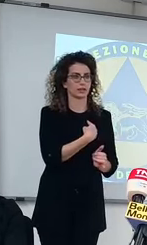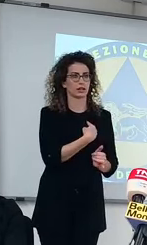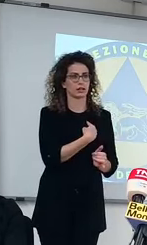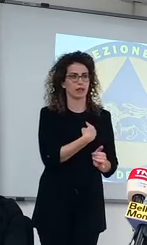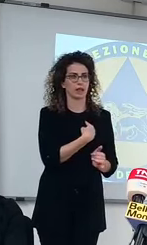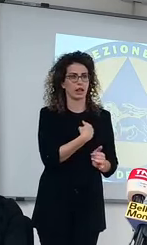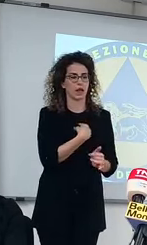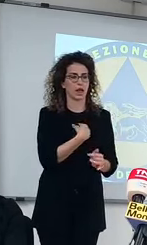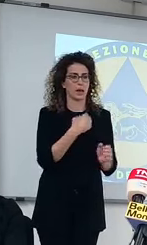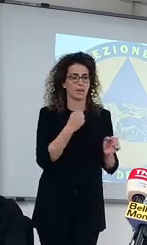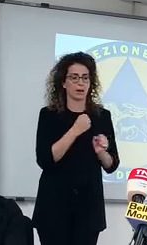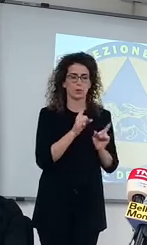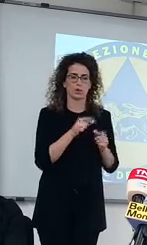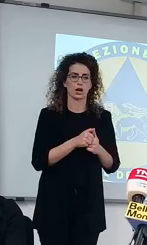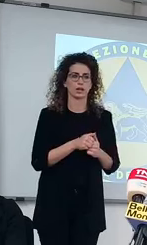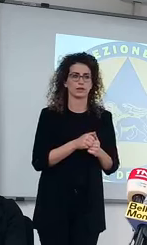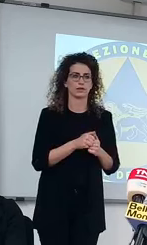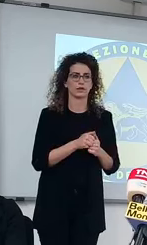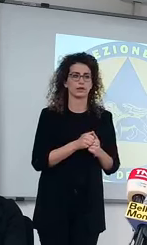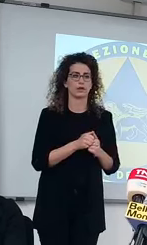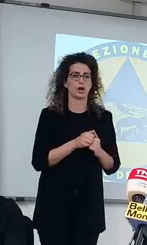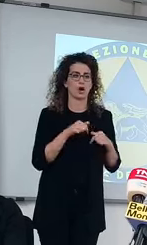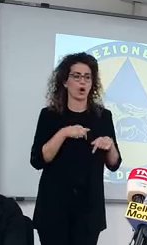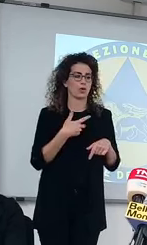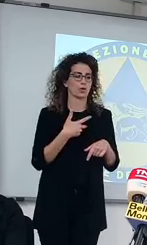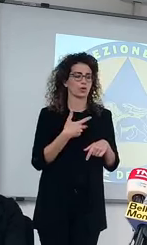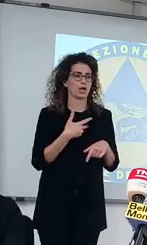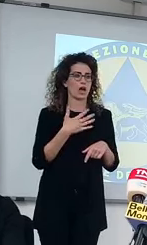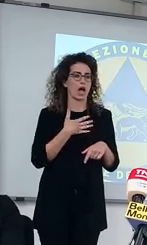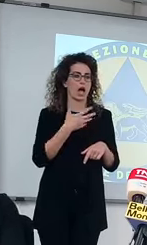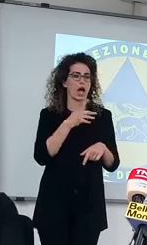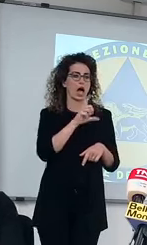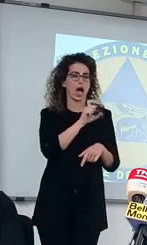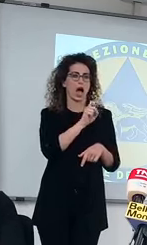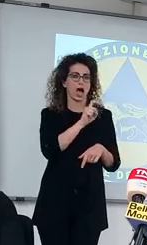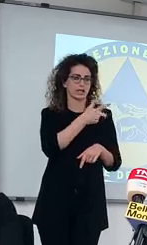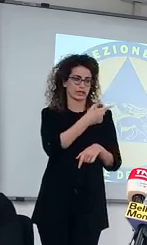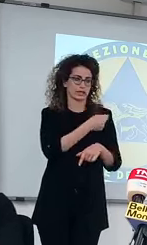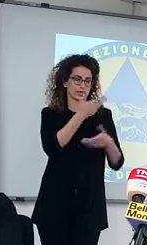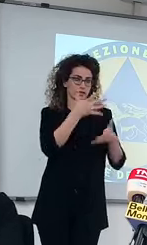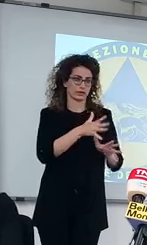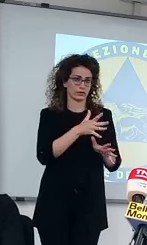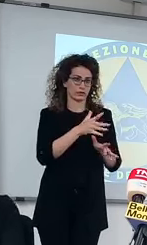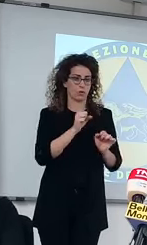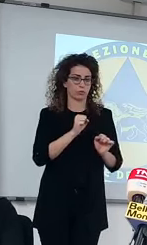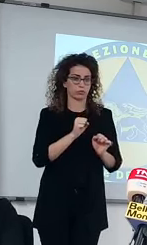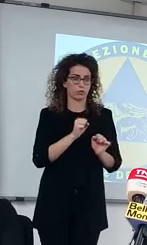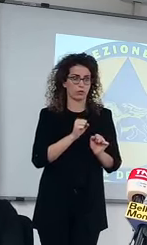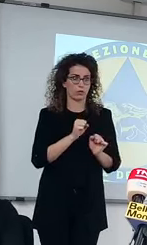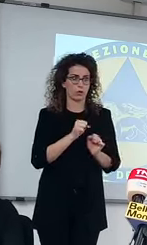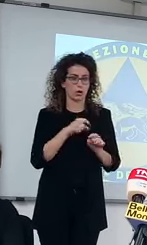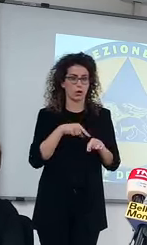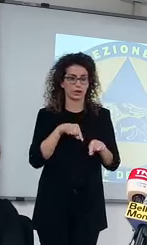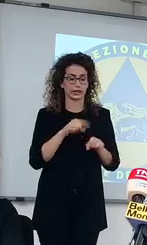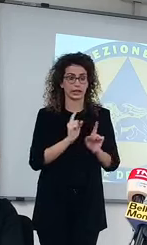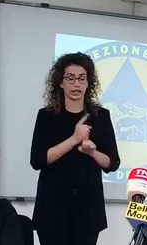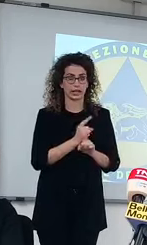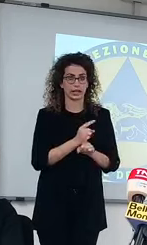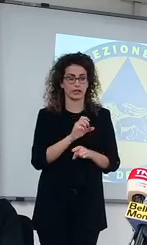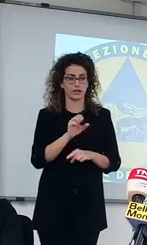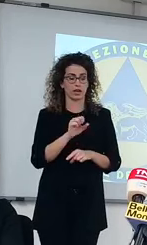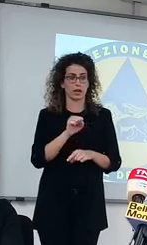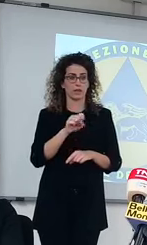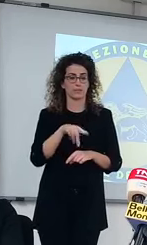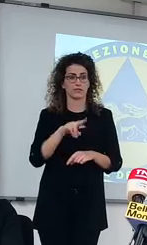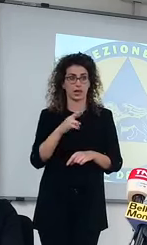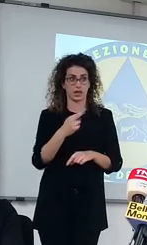ma adesso che anche chi ha fatto AstraZeneca deve fare il vaccino con Pfizer, non è che coloro che hanno fatto la